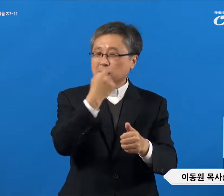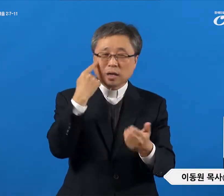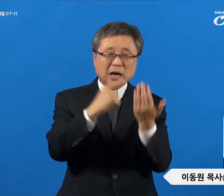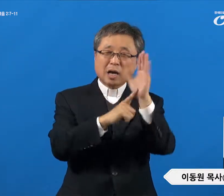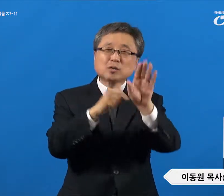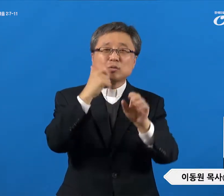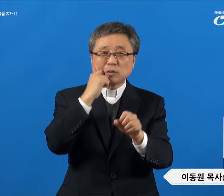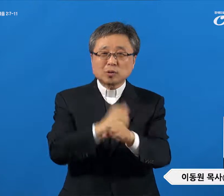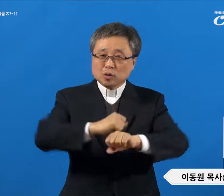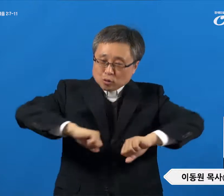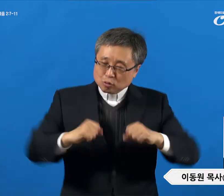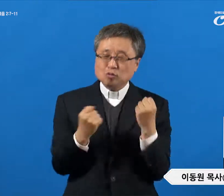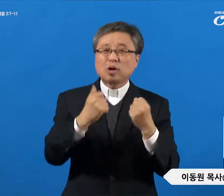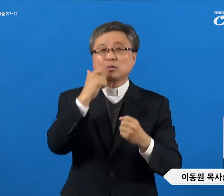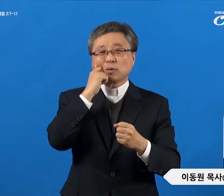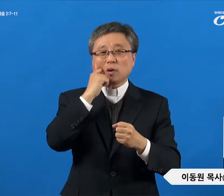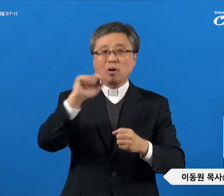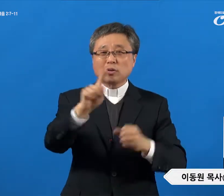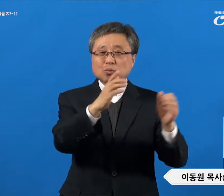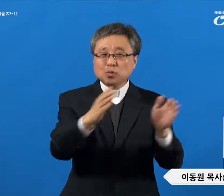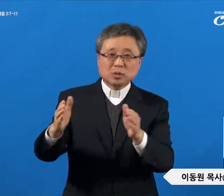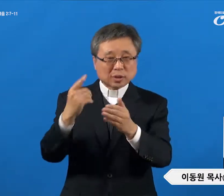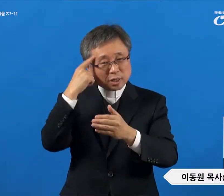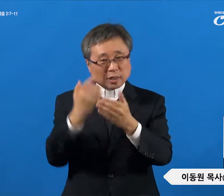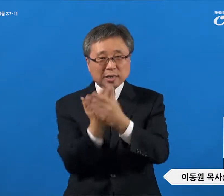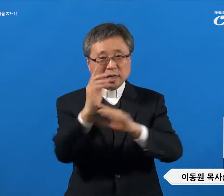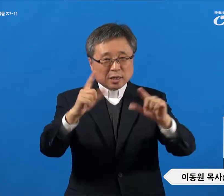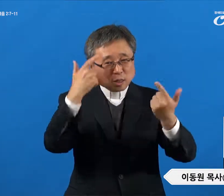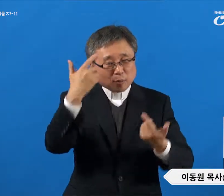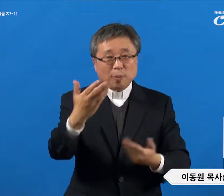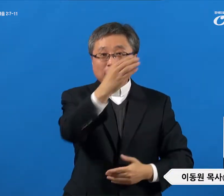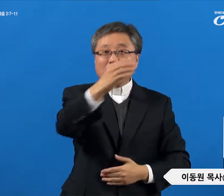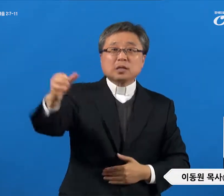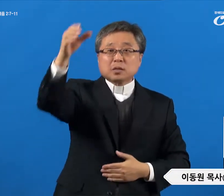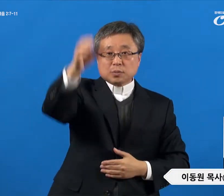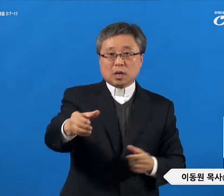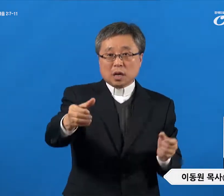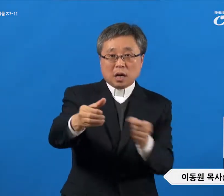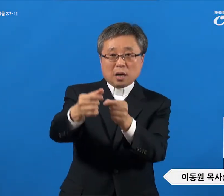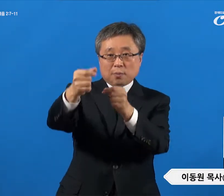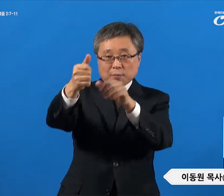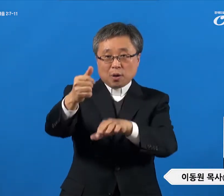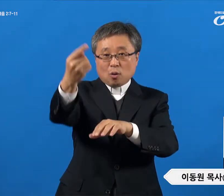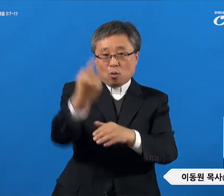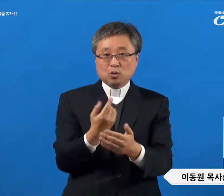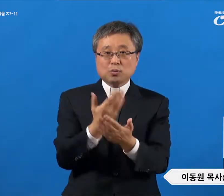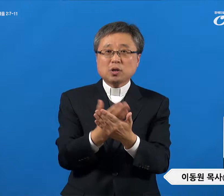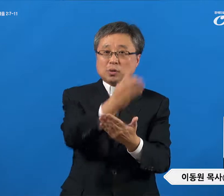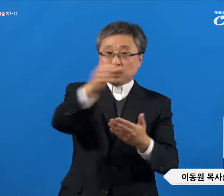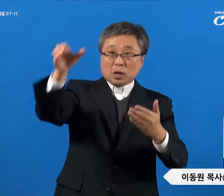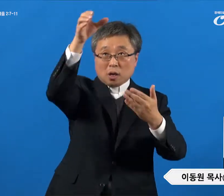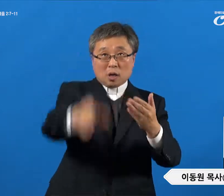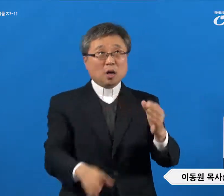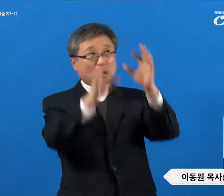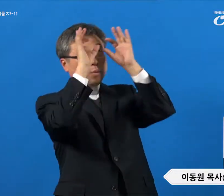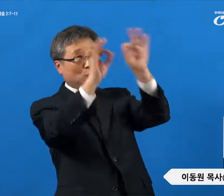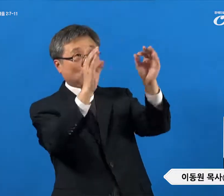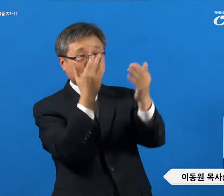어떤 부분들이 생각나지 않으십니까? 십자가 앞에 오십시오. 십자가를 보십시오. 거기 십자가에 달린 우리 주님을